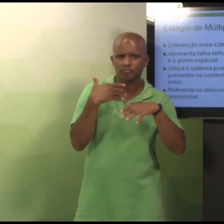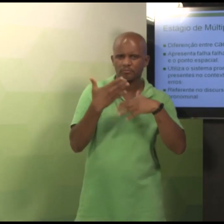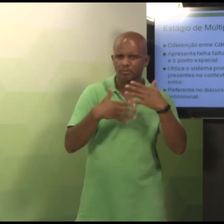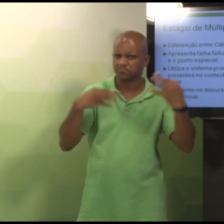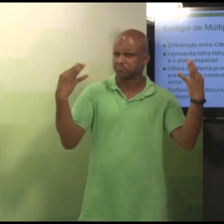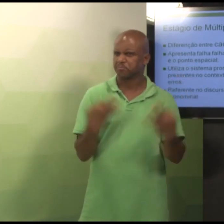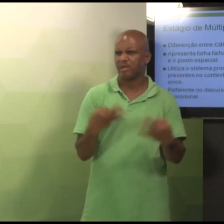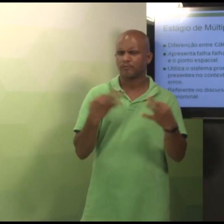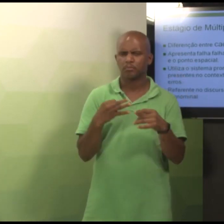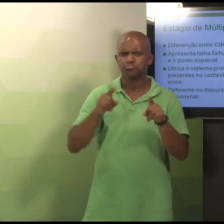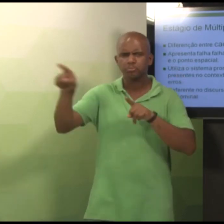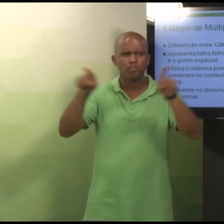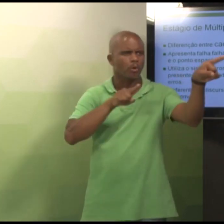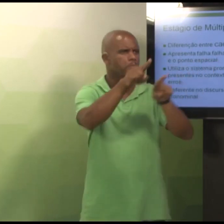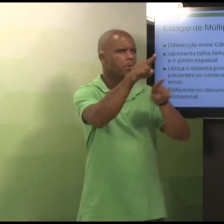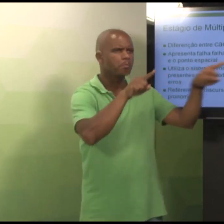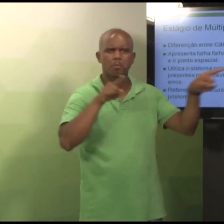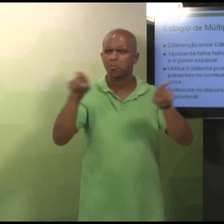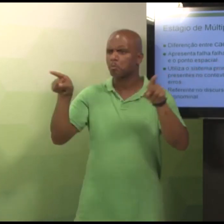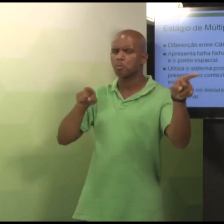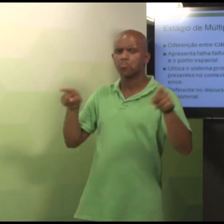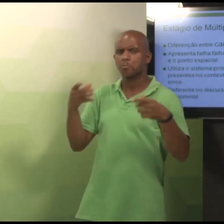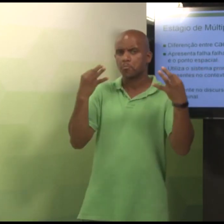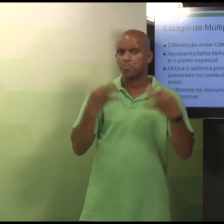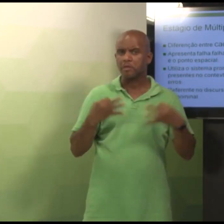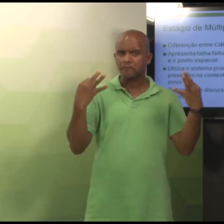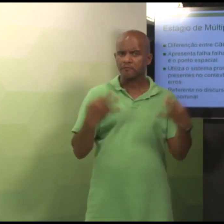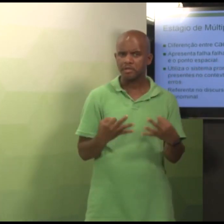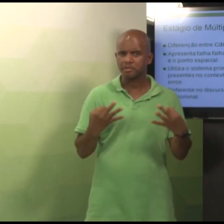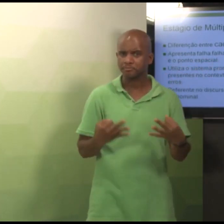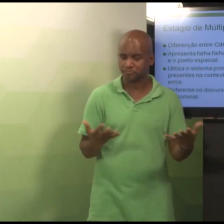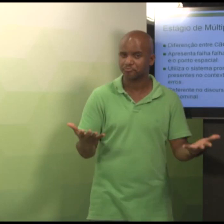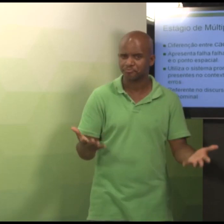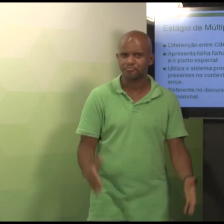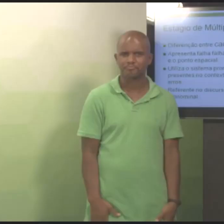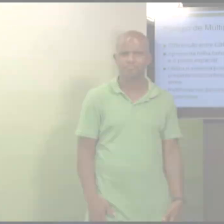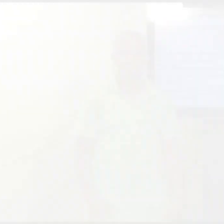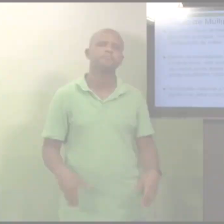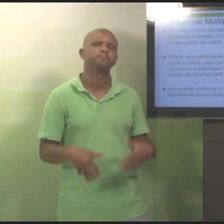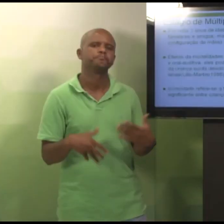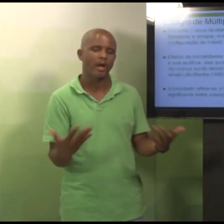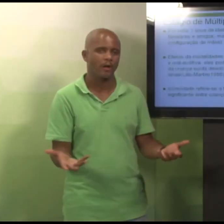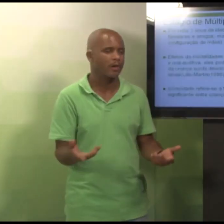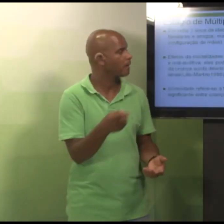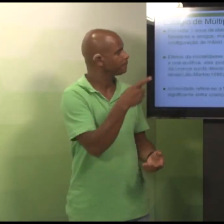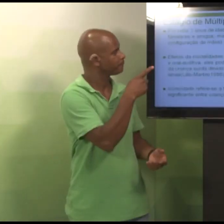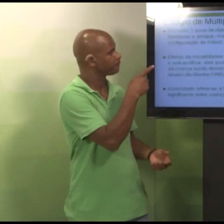forma perfeita com o tempo. Vai conseguir fazer marcações perfeitamente.